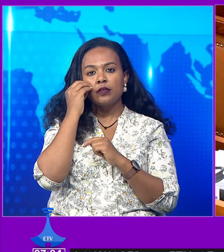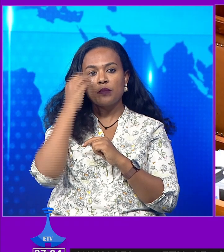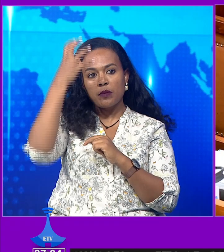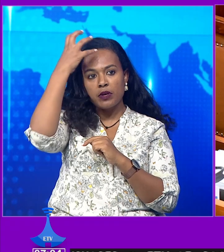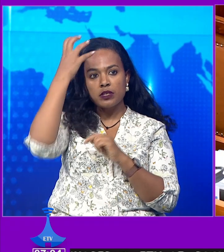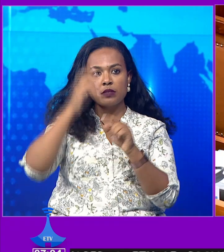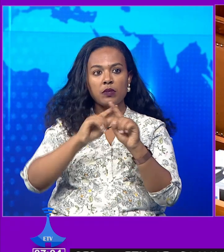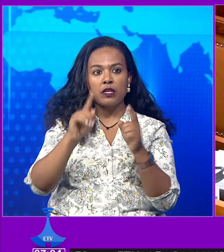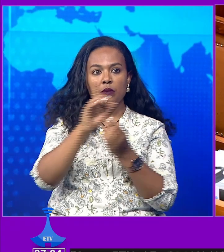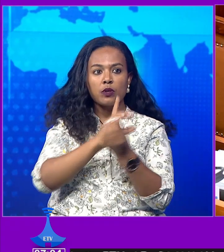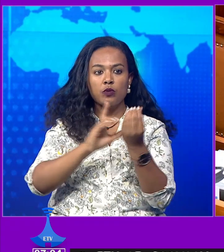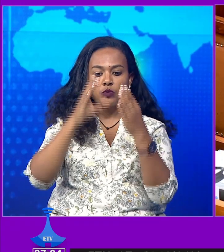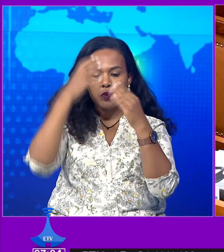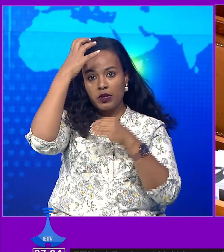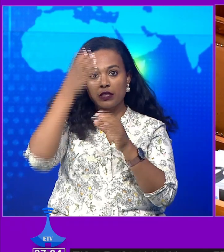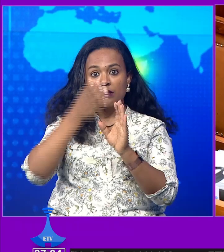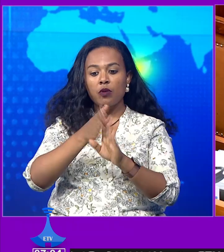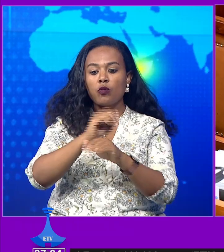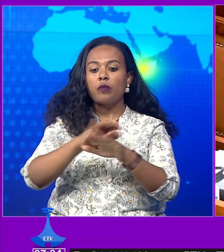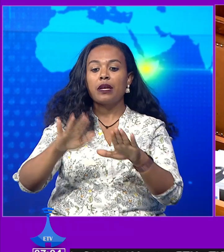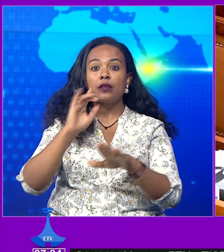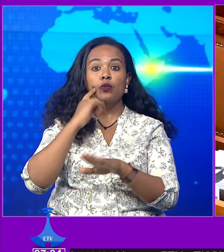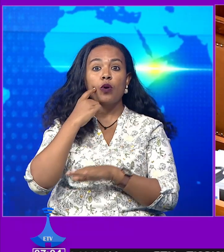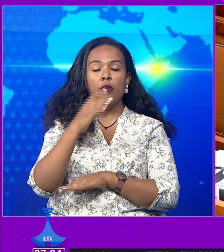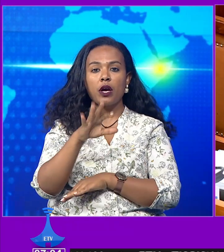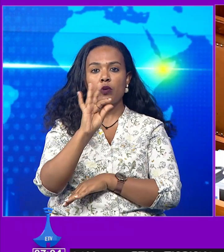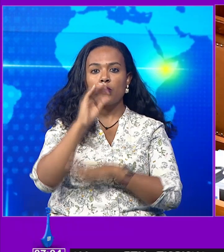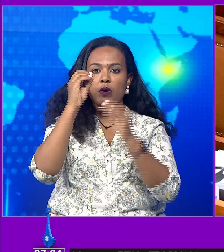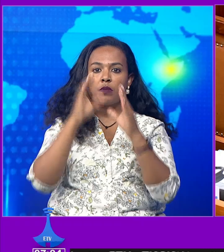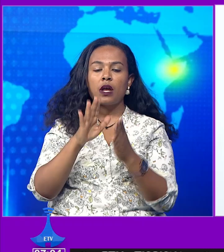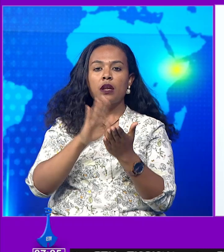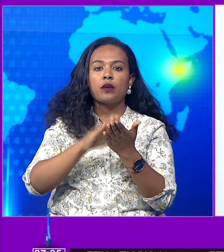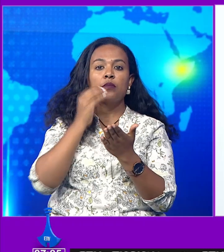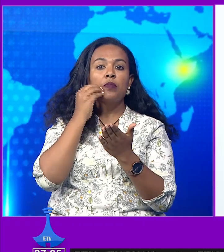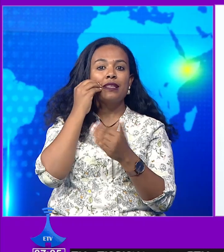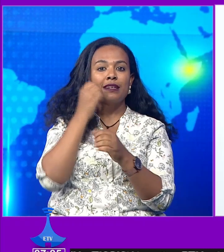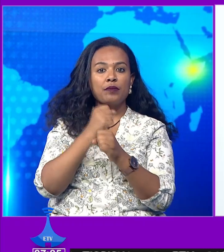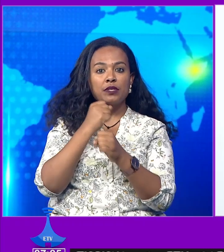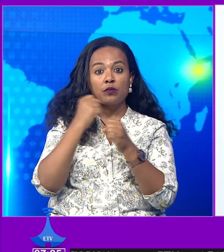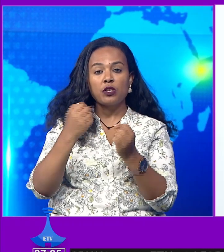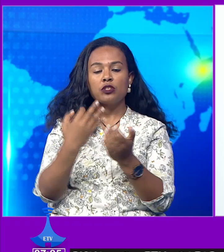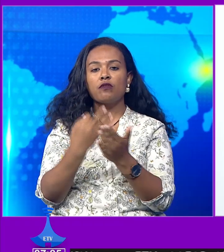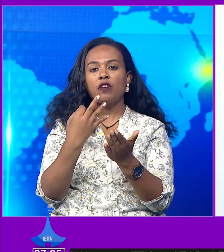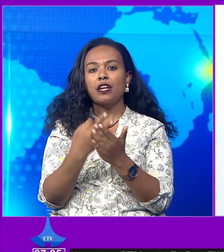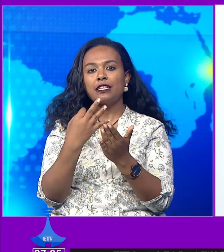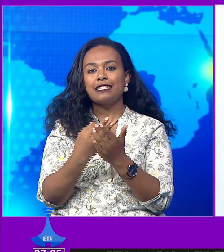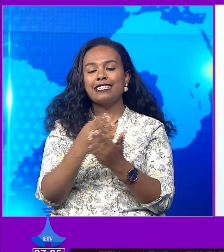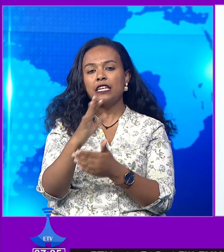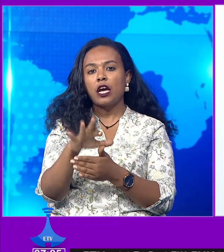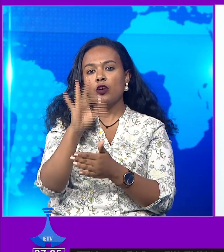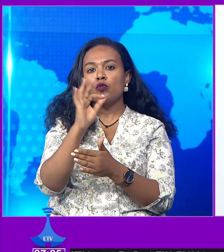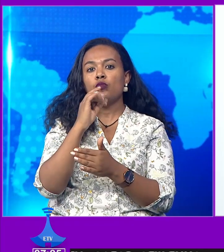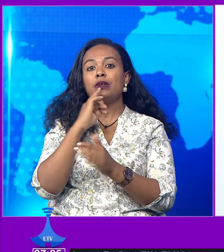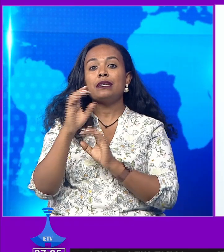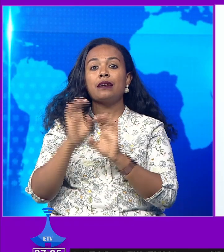በመንግስት በተለይ በክልሎች በመንግስት በኩል መሬት እንኳን ቢያገኙ መምህራን ቤት ለመስራት የሚያስችል ፋይናንሲንግ እንዲያገኙ ምን